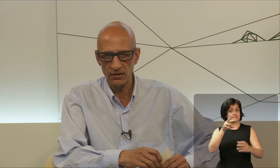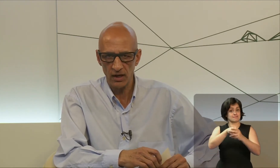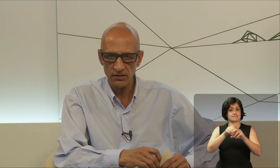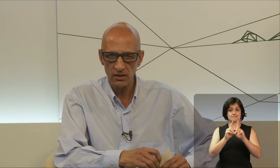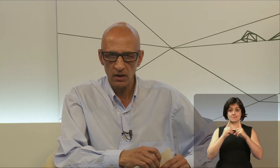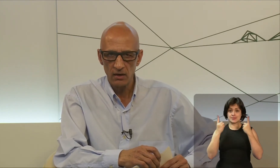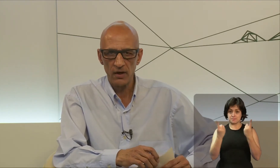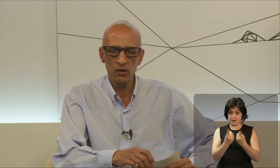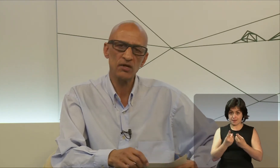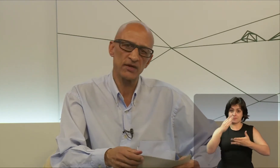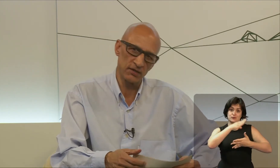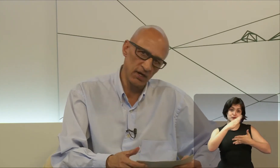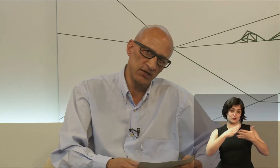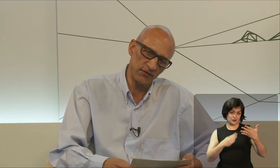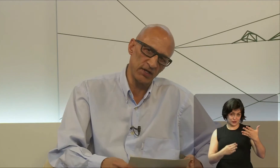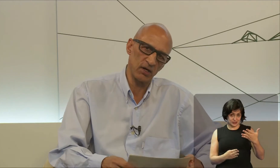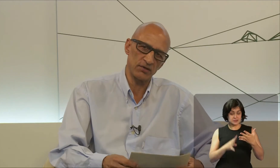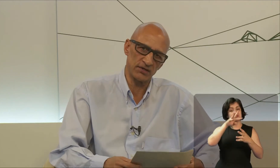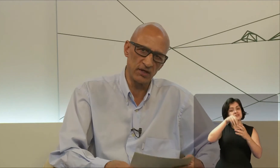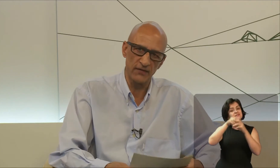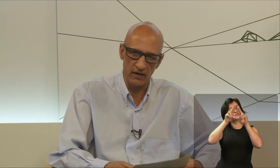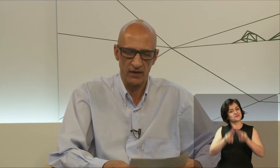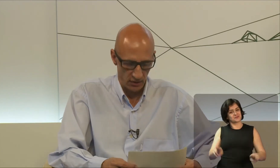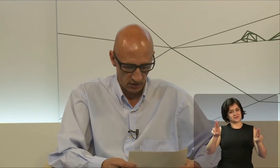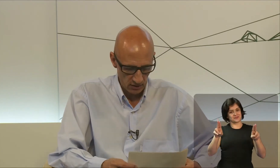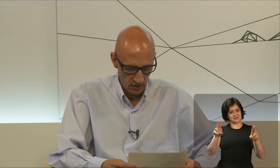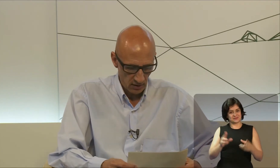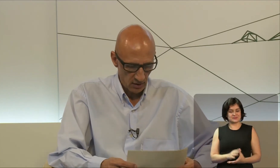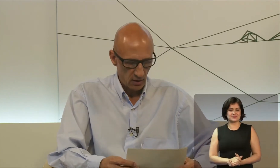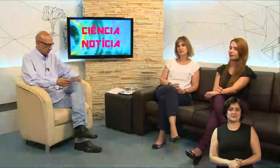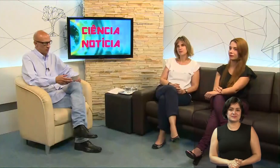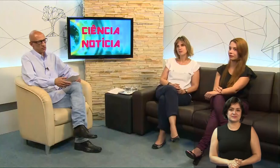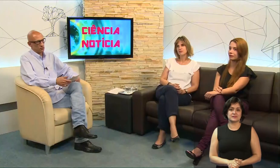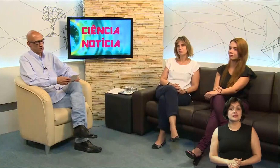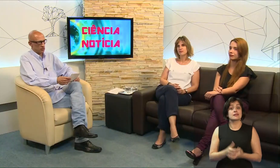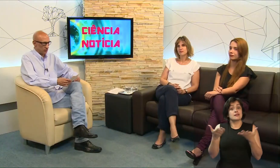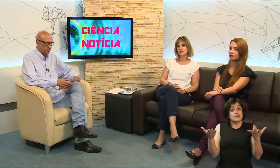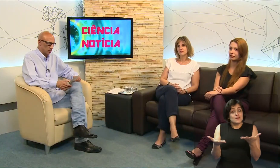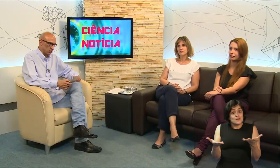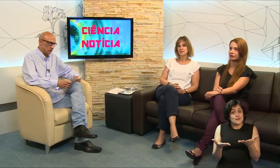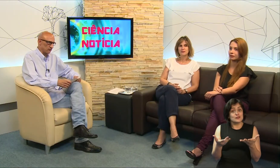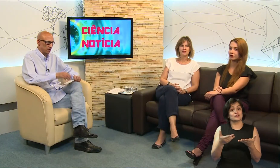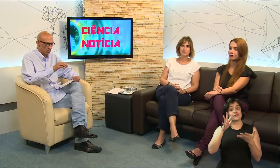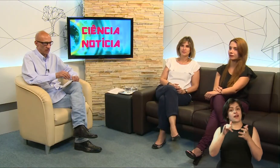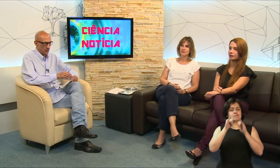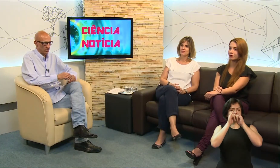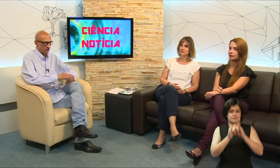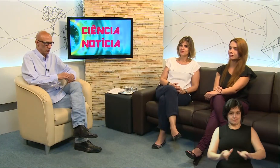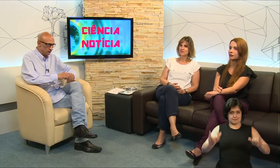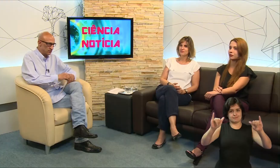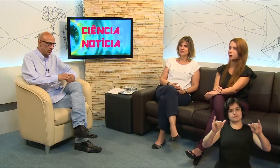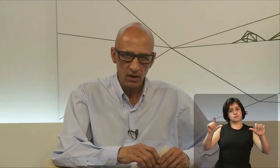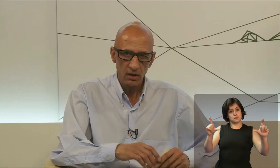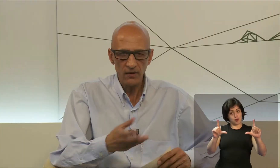Sinais da Universidade Federal de Santa Catarina. Lembrando que este programa vai ao ar pela TV UFSC e também